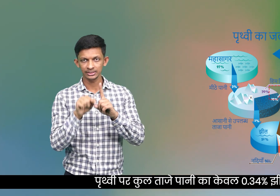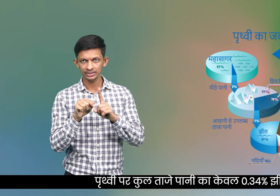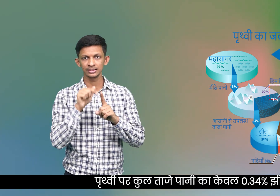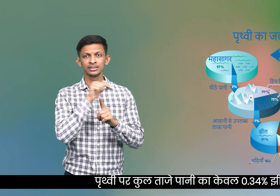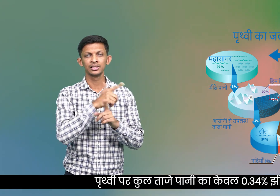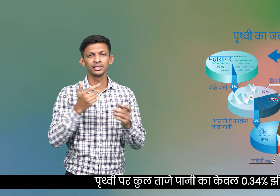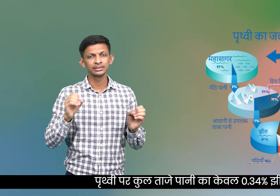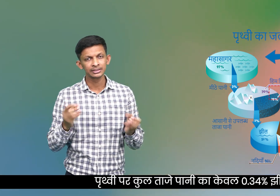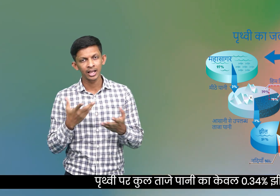का केवल